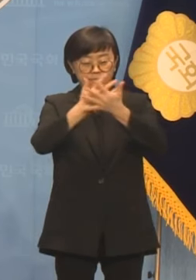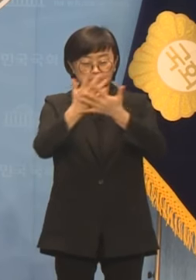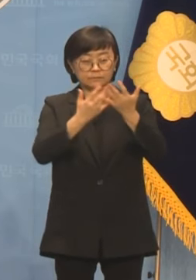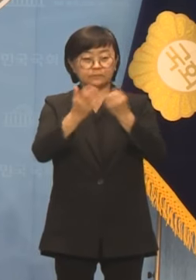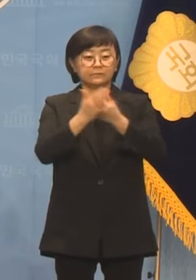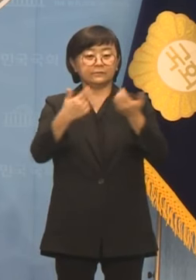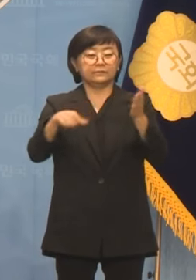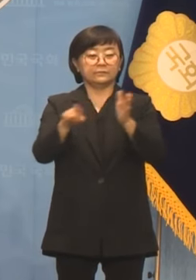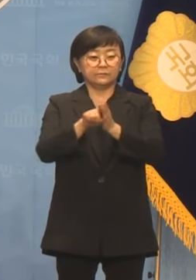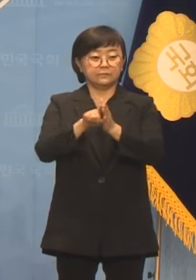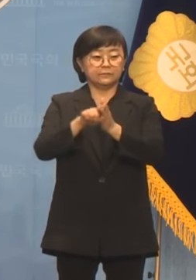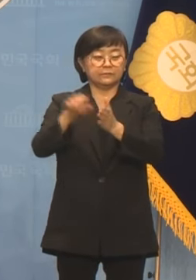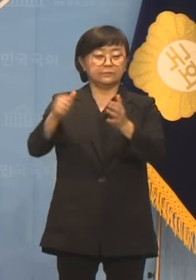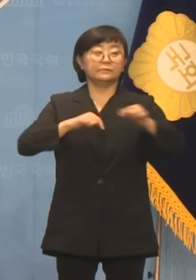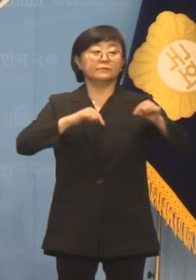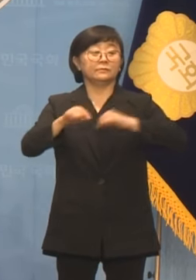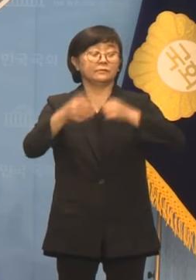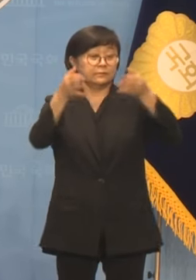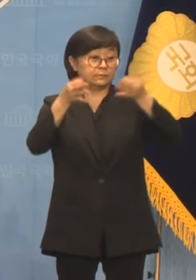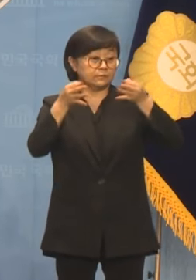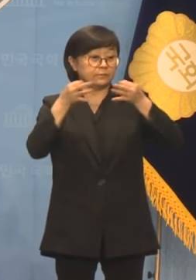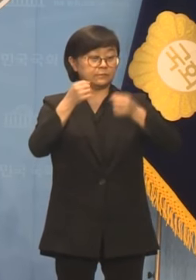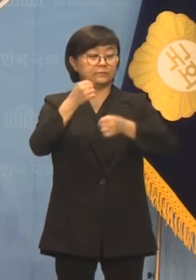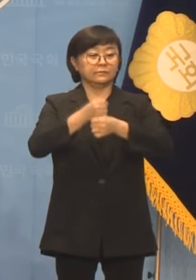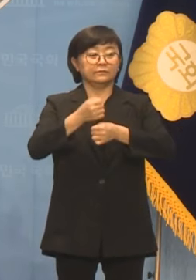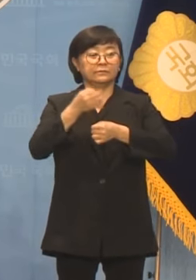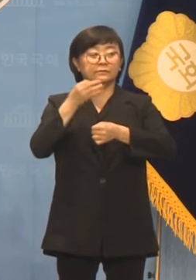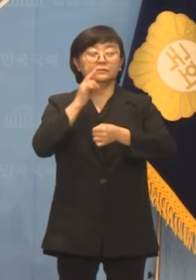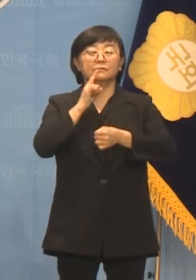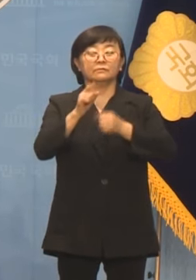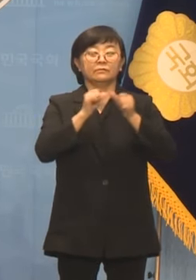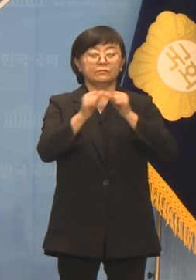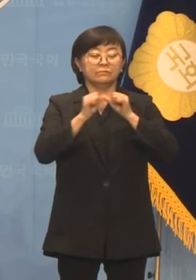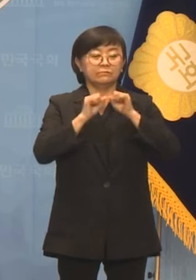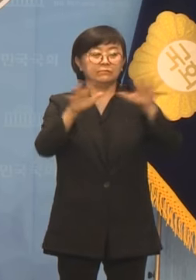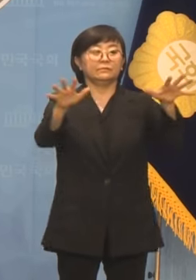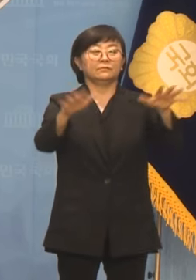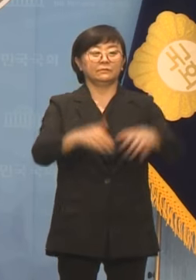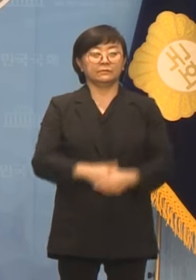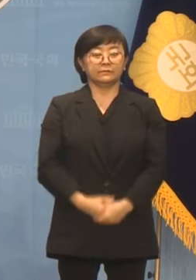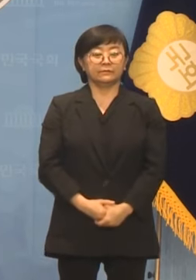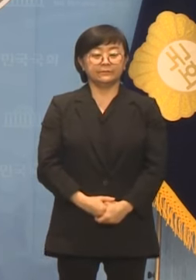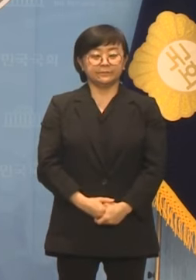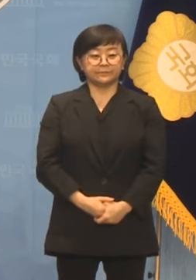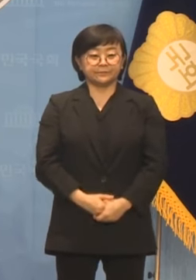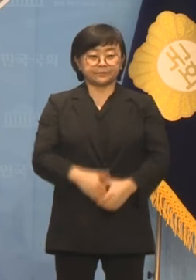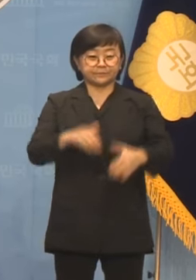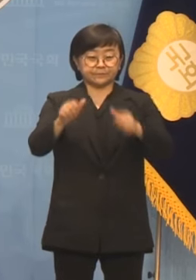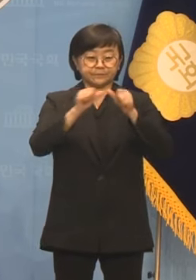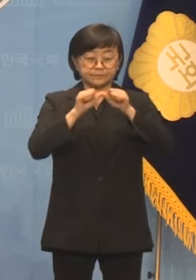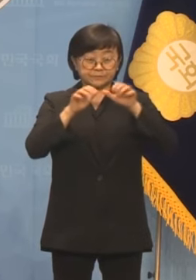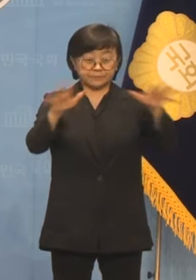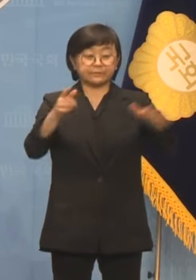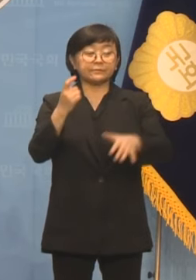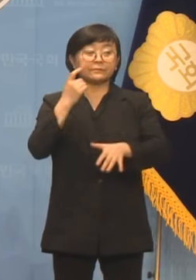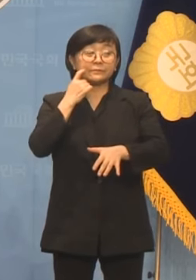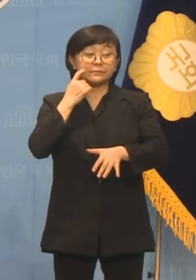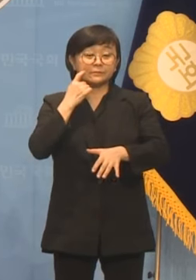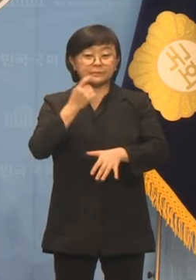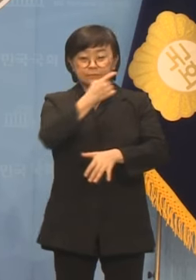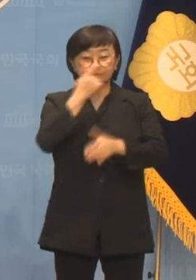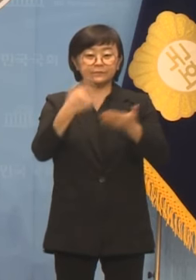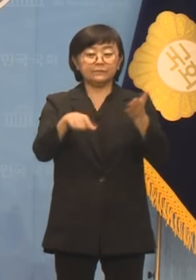의혹을 끌어들여서 정치적 쇼를 만들었다라는 풍문이 자자합니다. 이런 풍문이 거짓임을